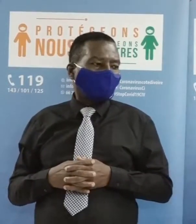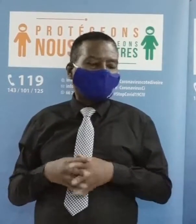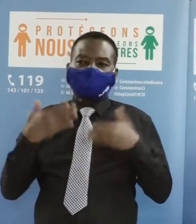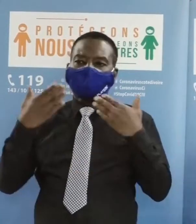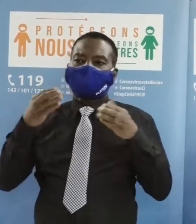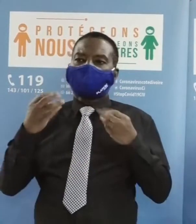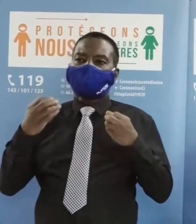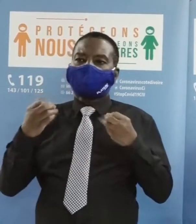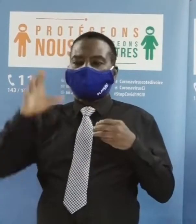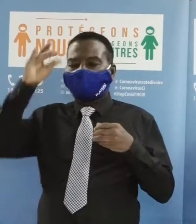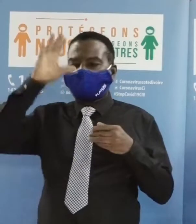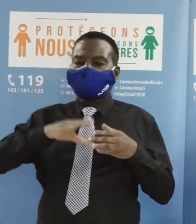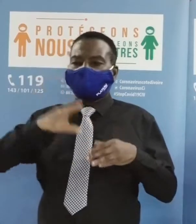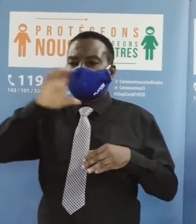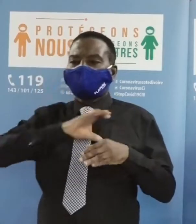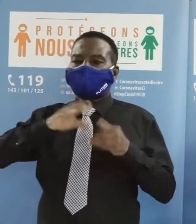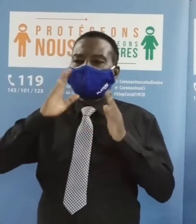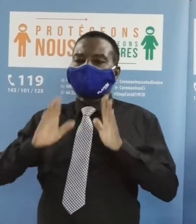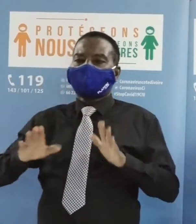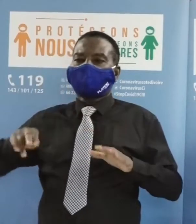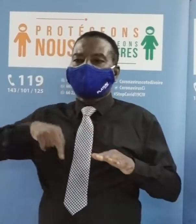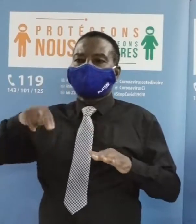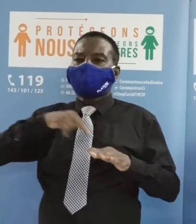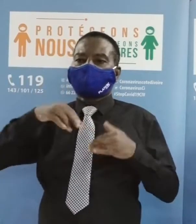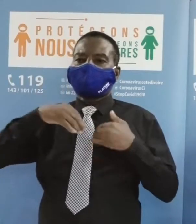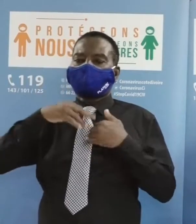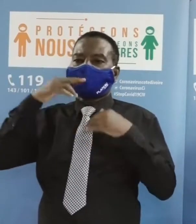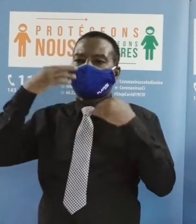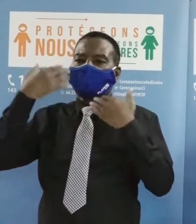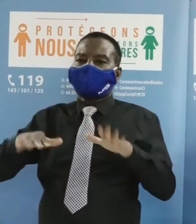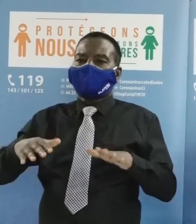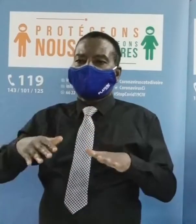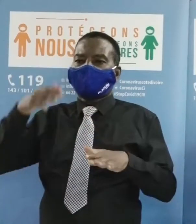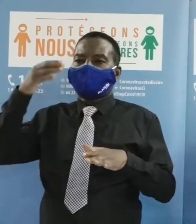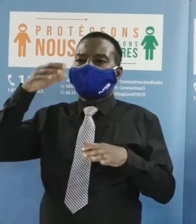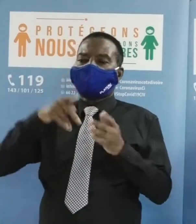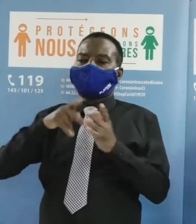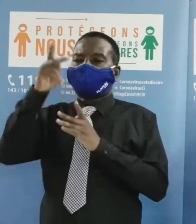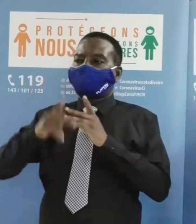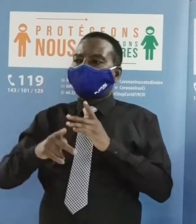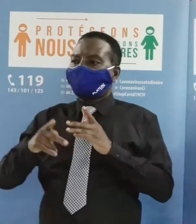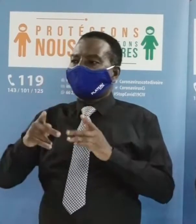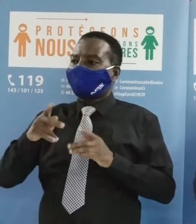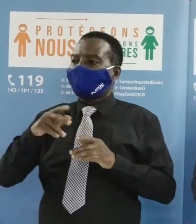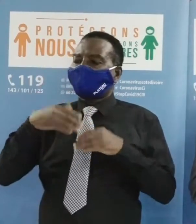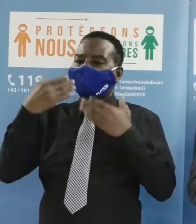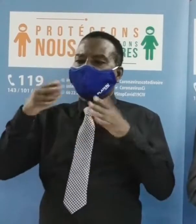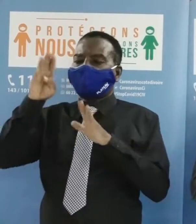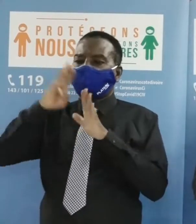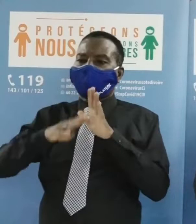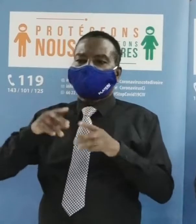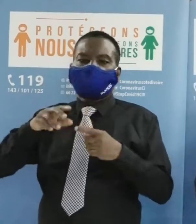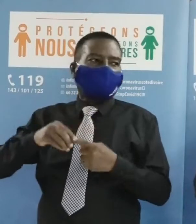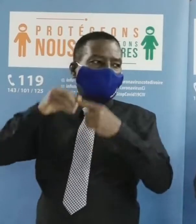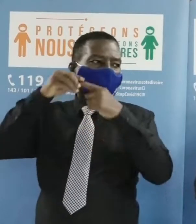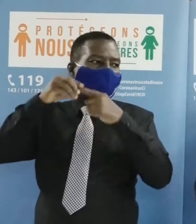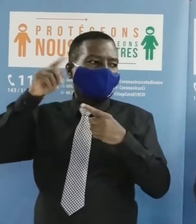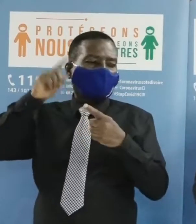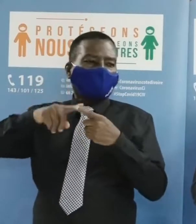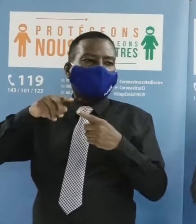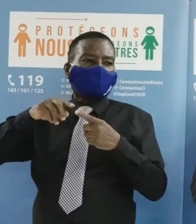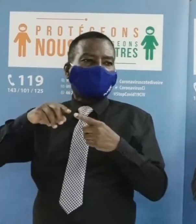merci beaucoup monsieur le commissaire nous sommes à la fin de ce programme reversement particulièrement